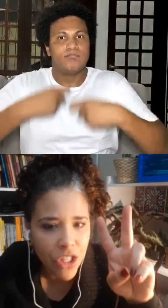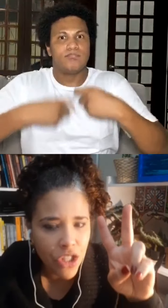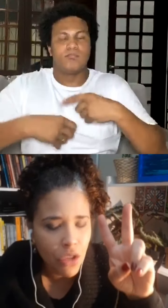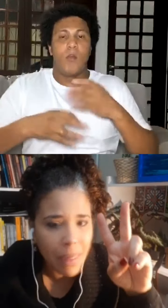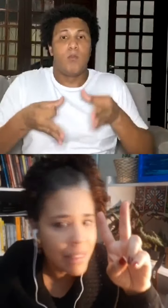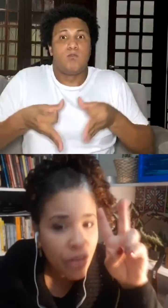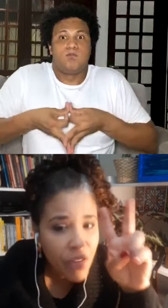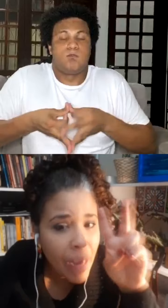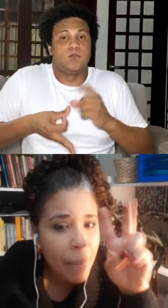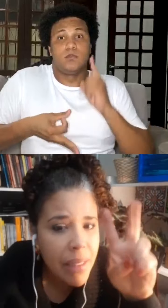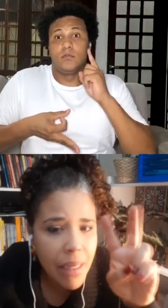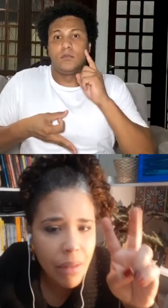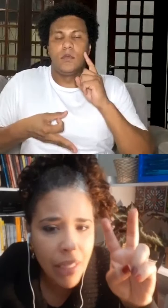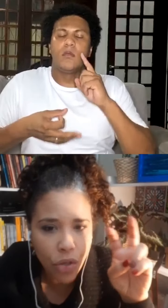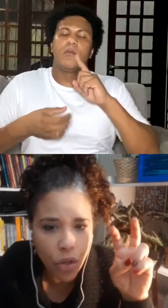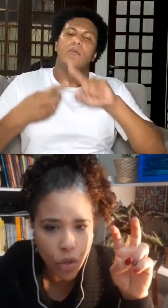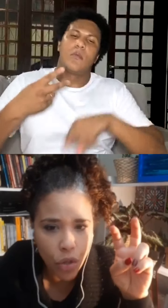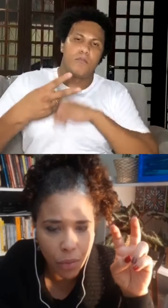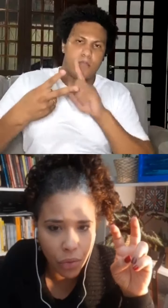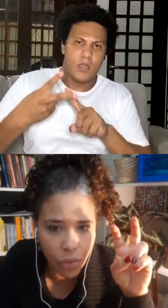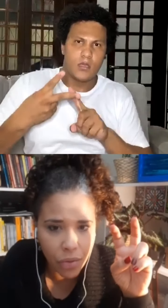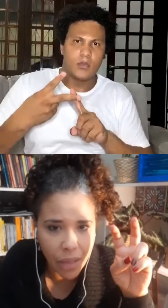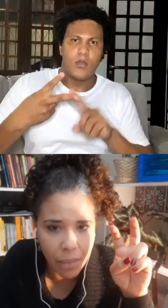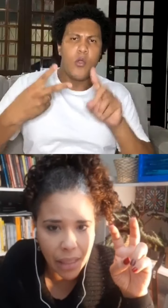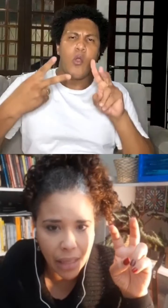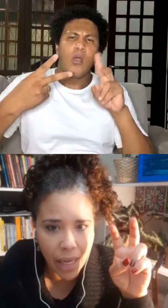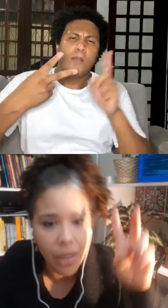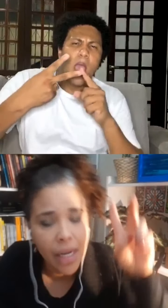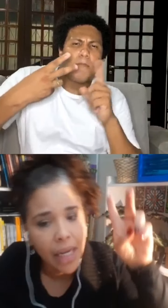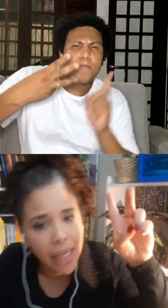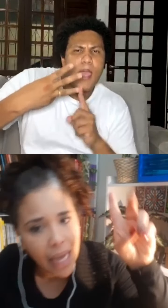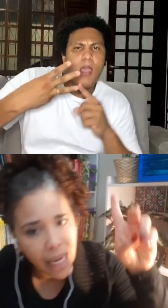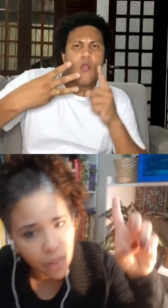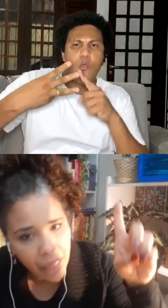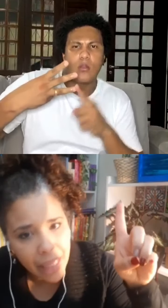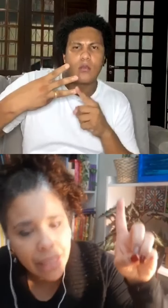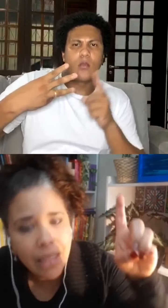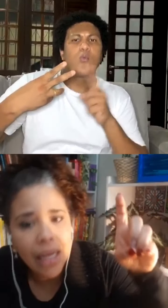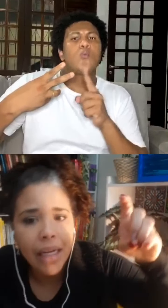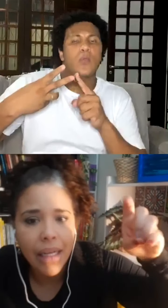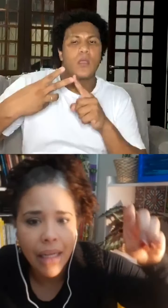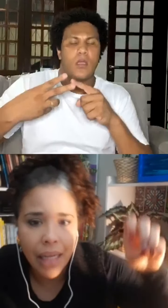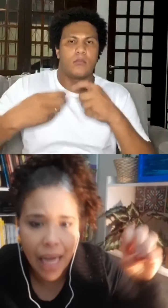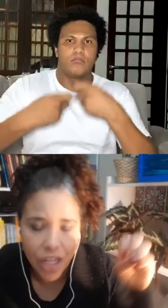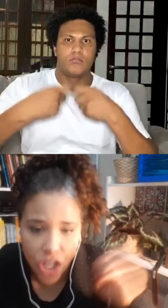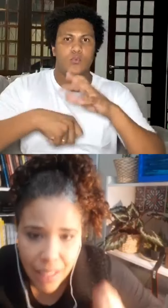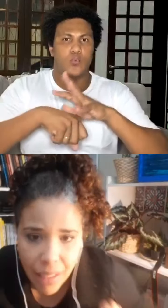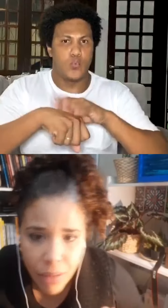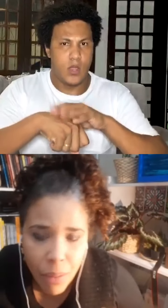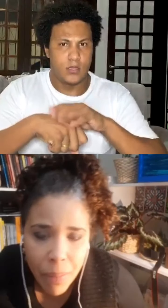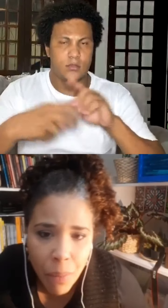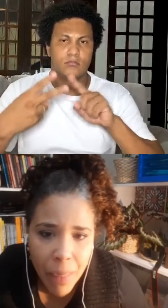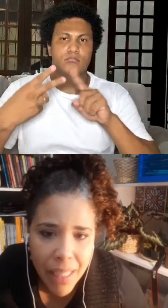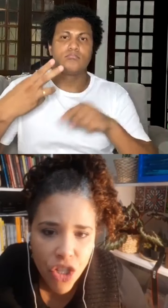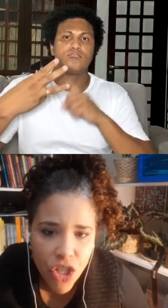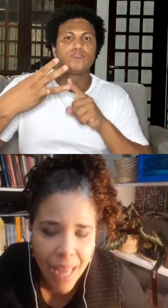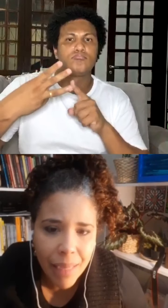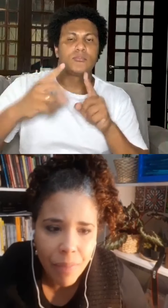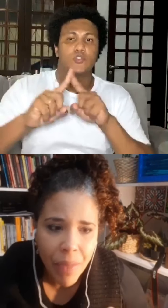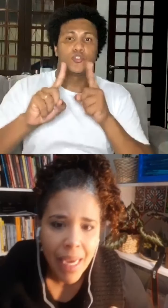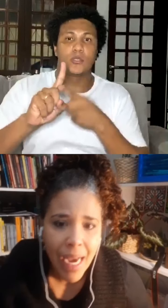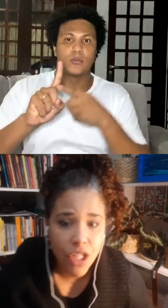gente não precisa ficar pensando nesses 2 subprodutos o tempo inteiro, que é a doença e é a gestação não